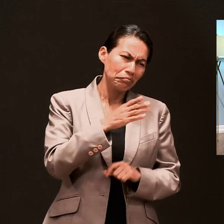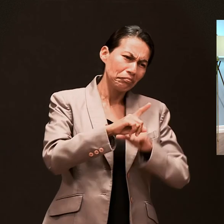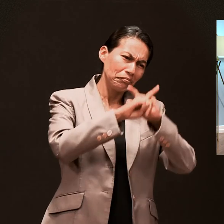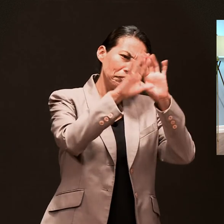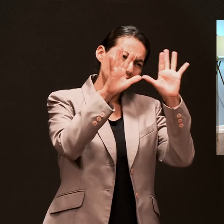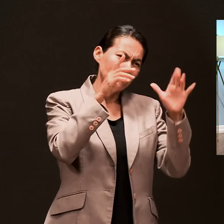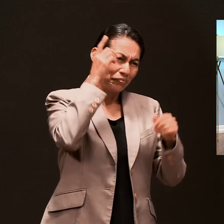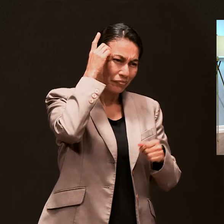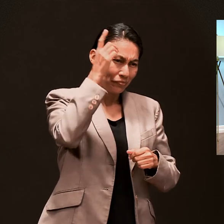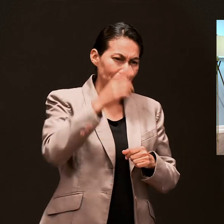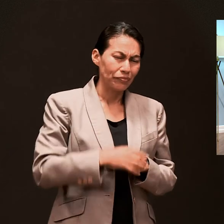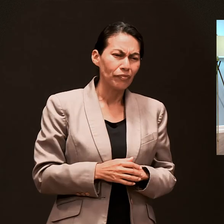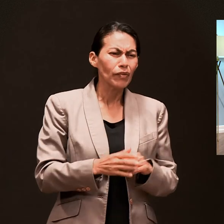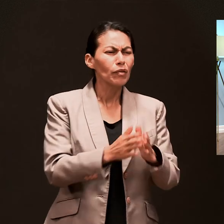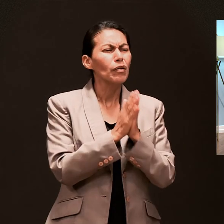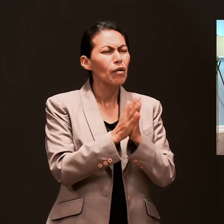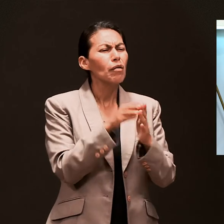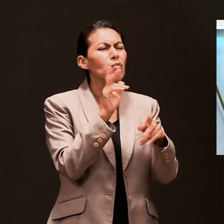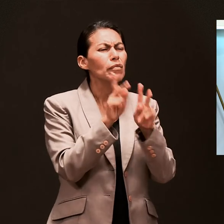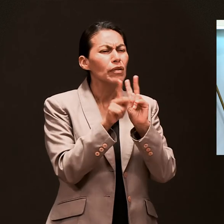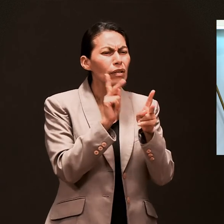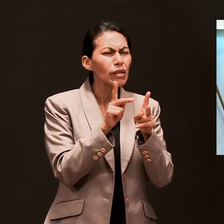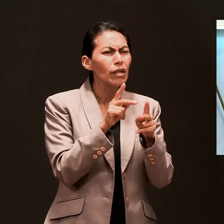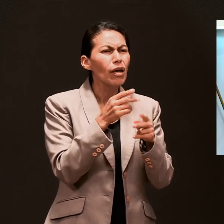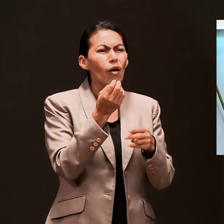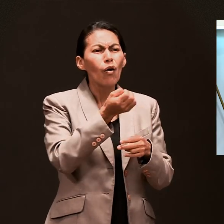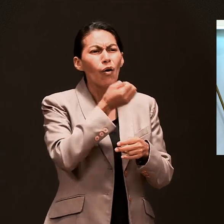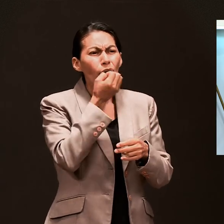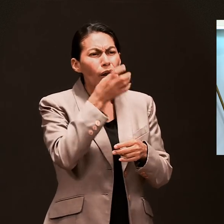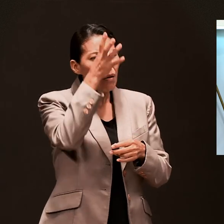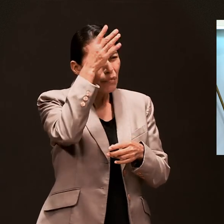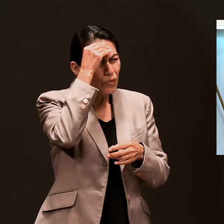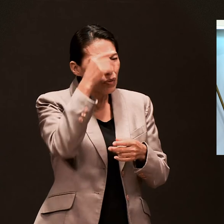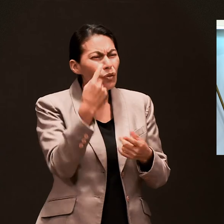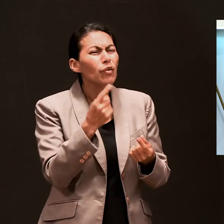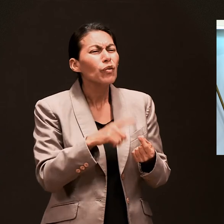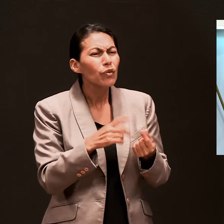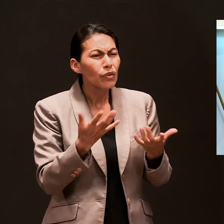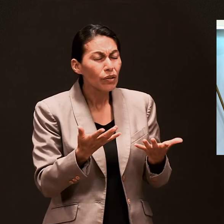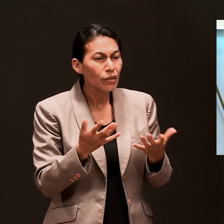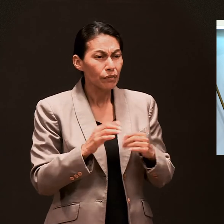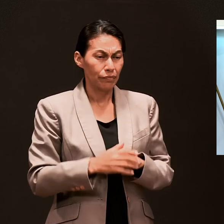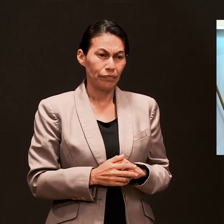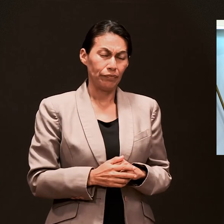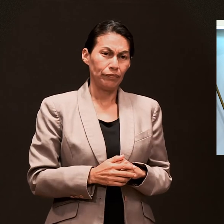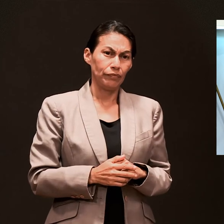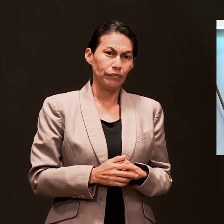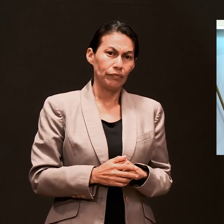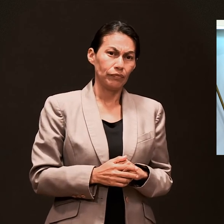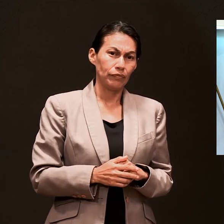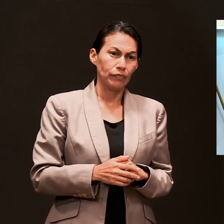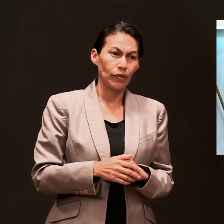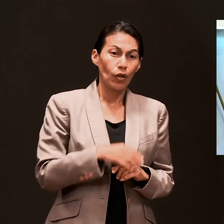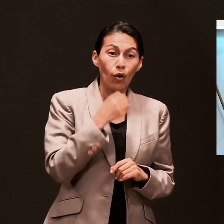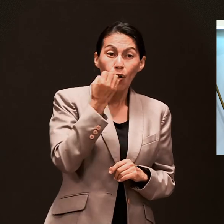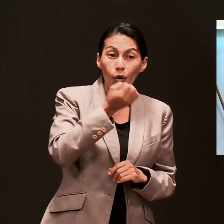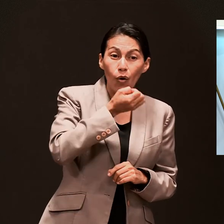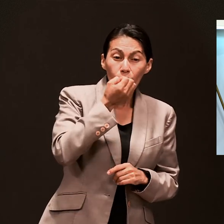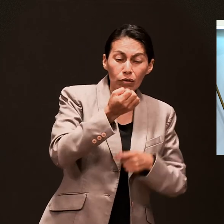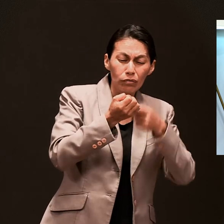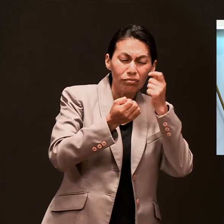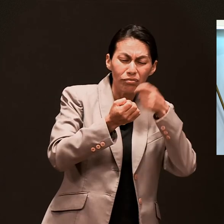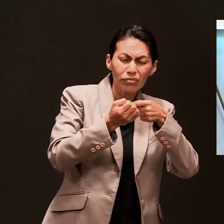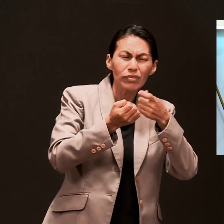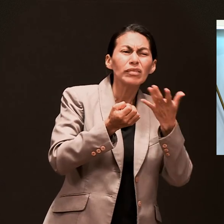gracias cuéntenos donde aprendió a orar y si es posible nos pueda decir